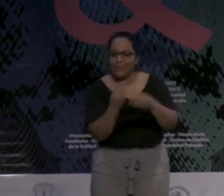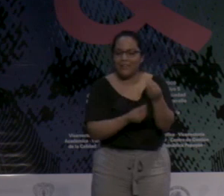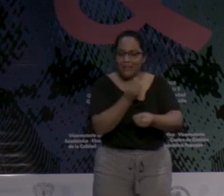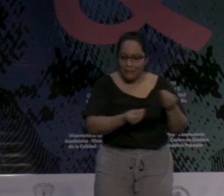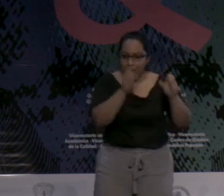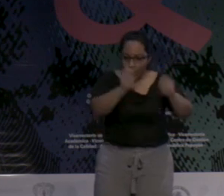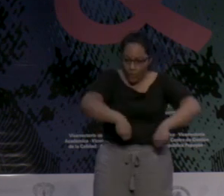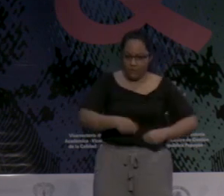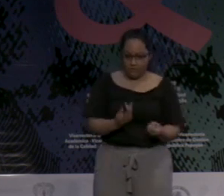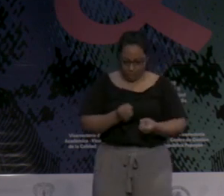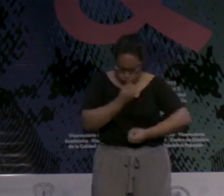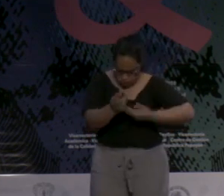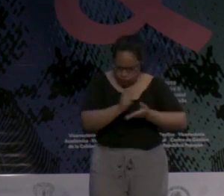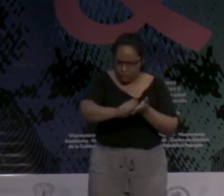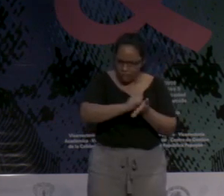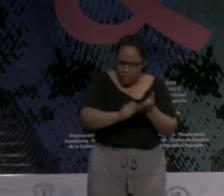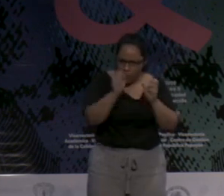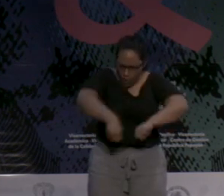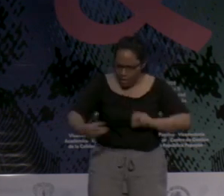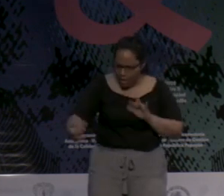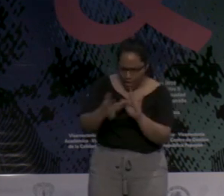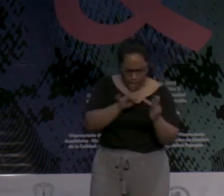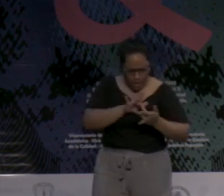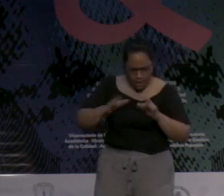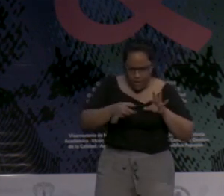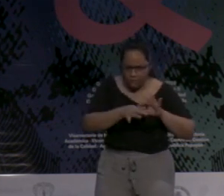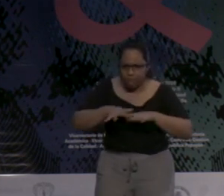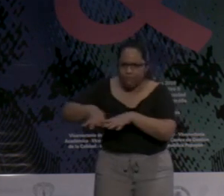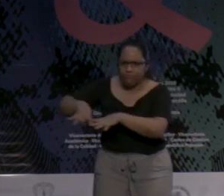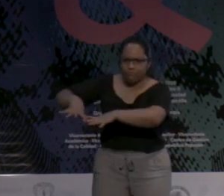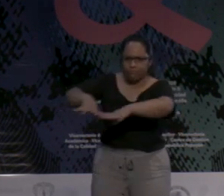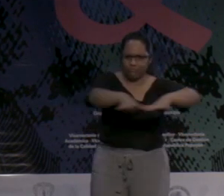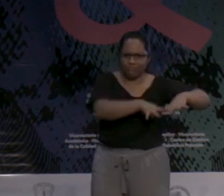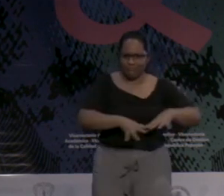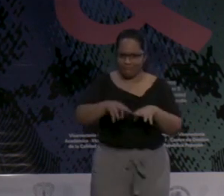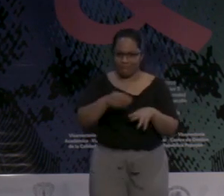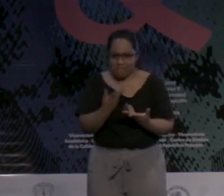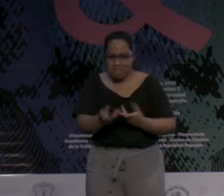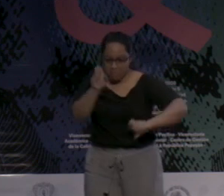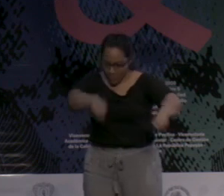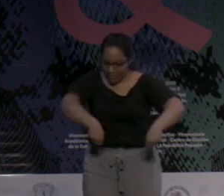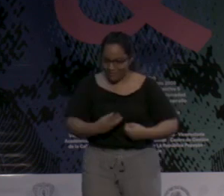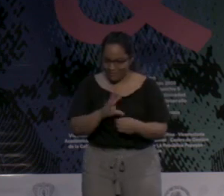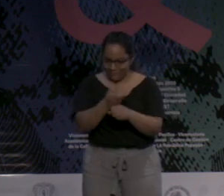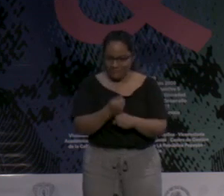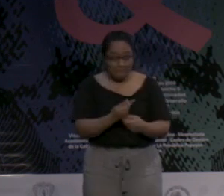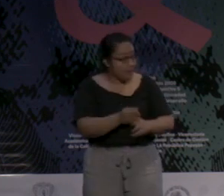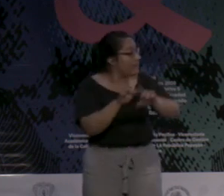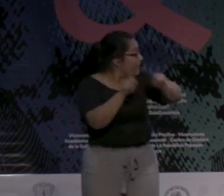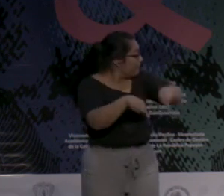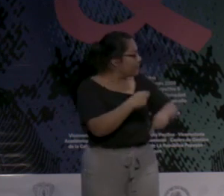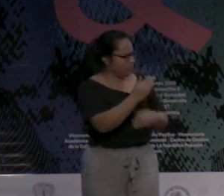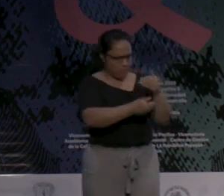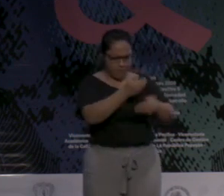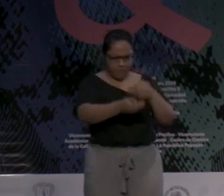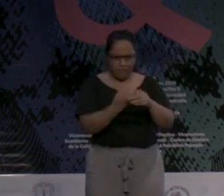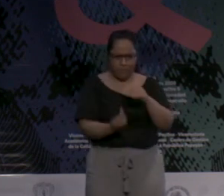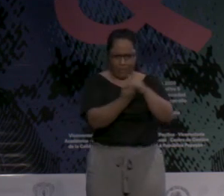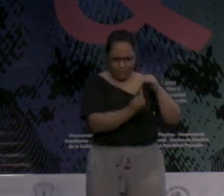Ahora, ¿qué nos enseñó la investigación? Que no necesariamente éramos nosotros ayudándoles a ellos, eran nosotros acompañando la lucha que ya ellos están